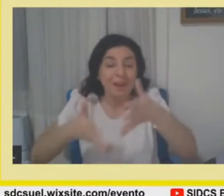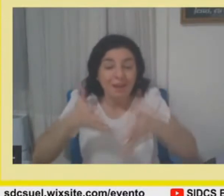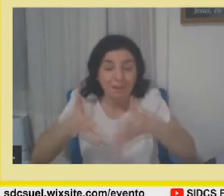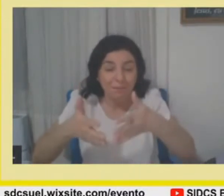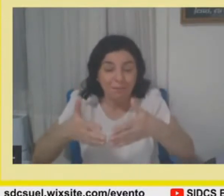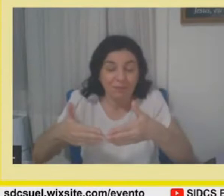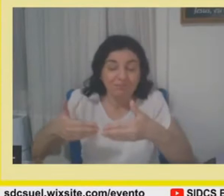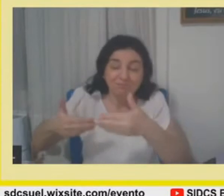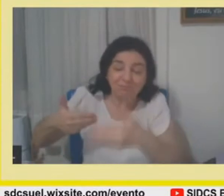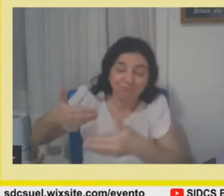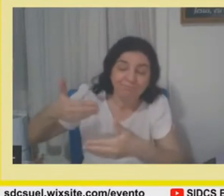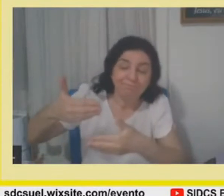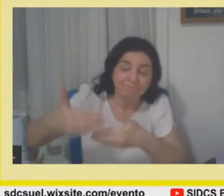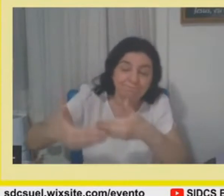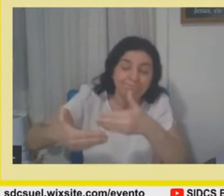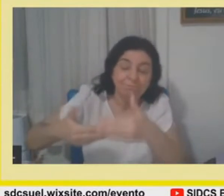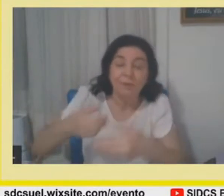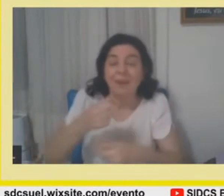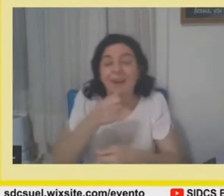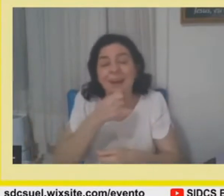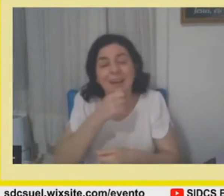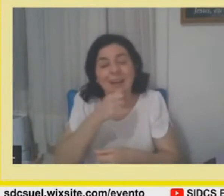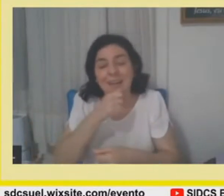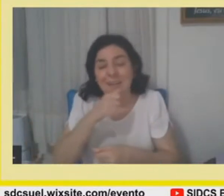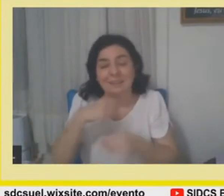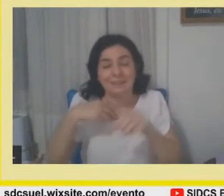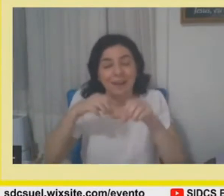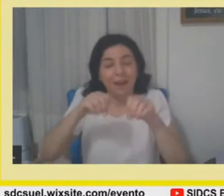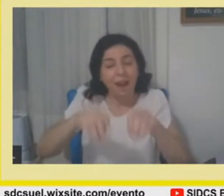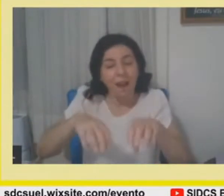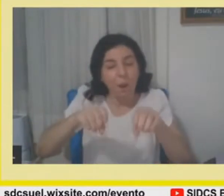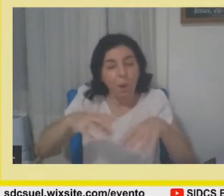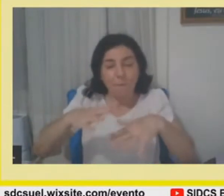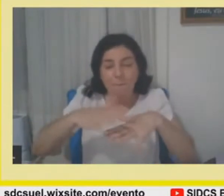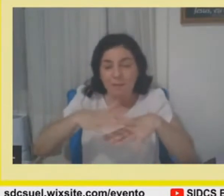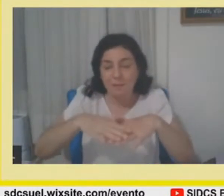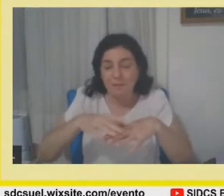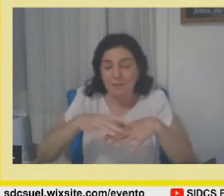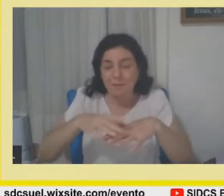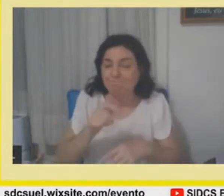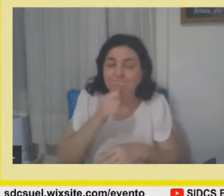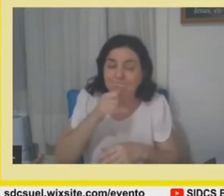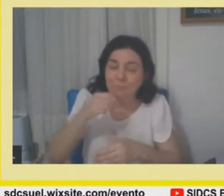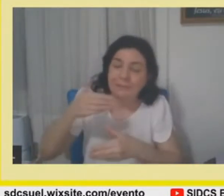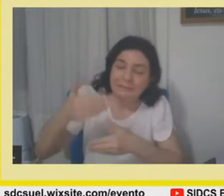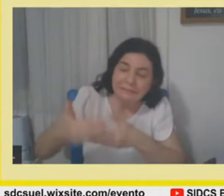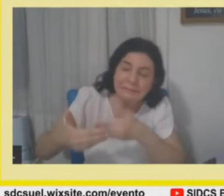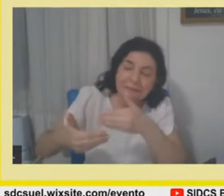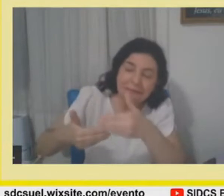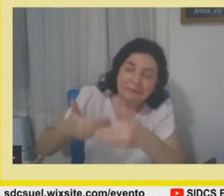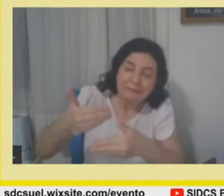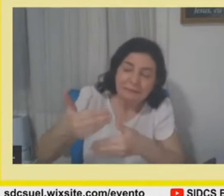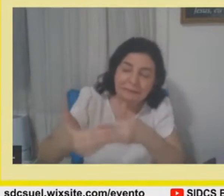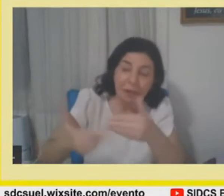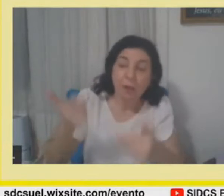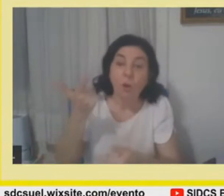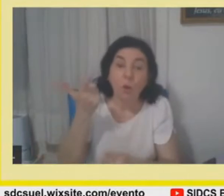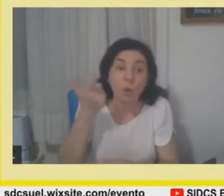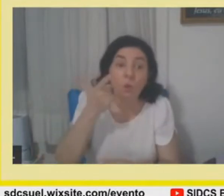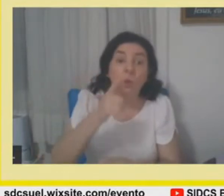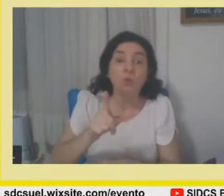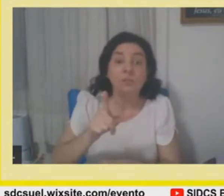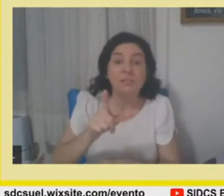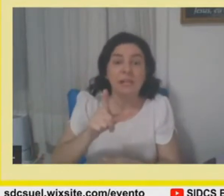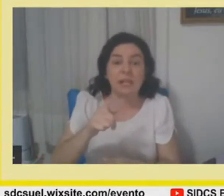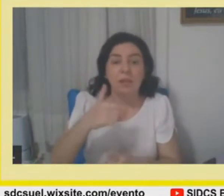Aí lá no CAS eu ensinei, eu dava cursos de Libras e foi indo. Mas ainda